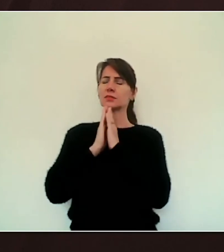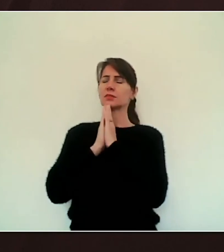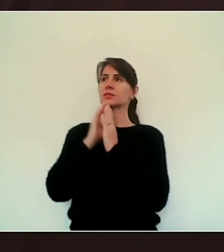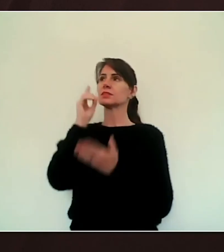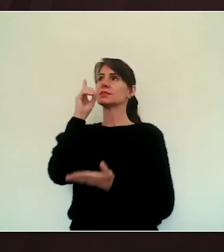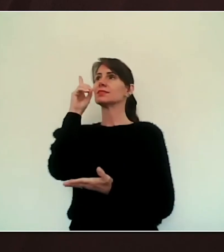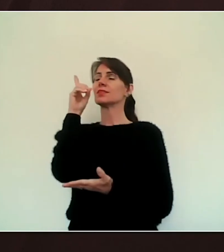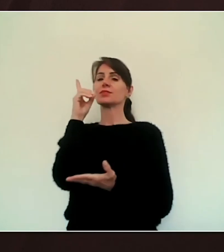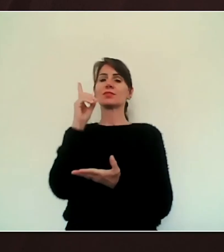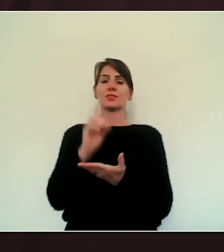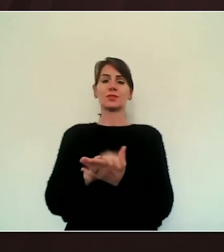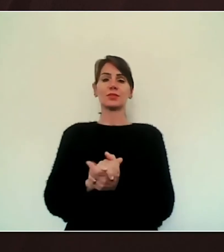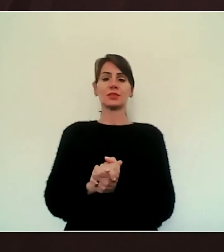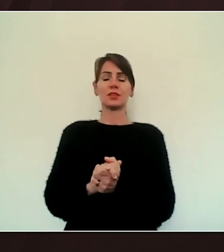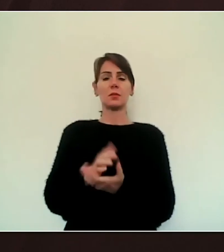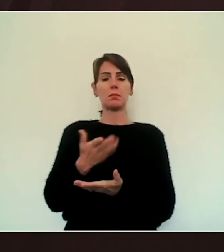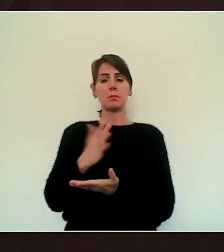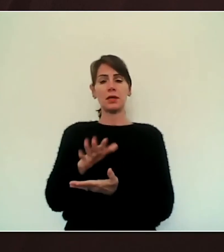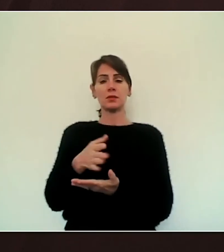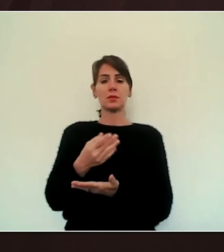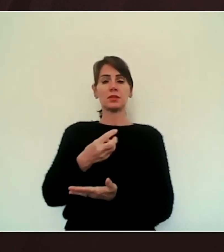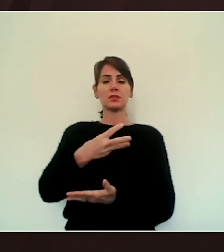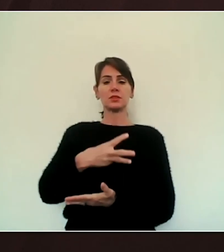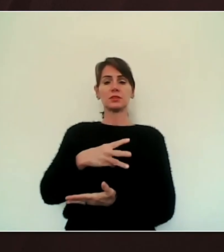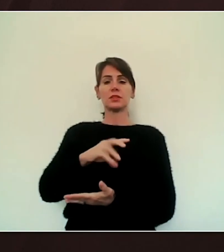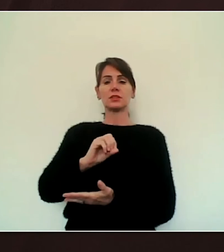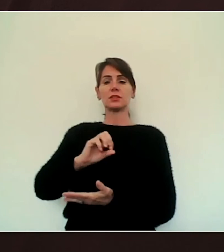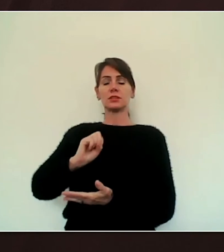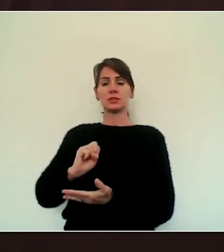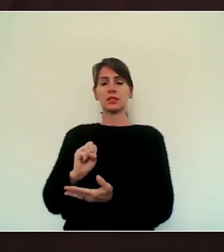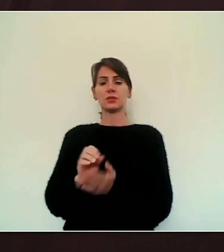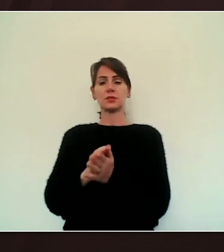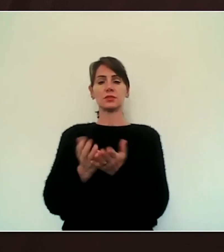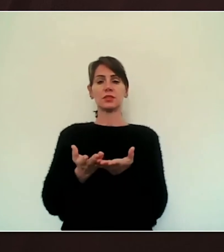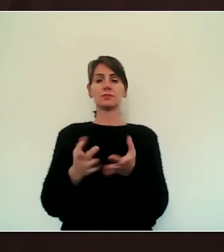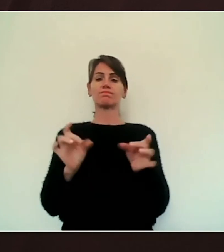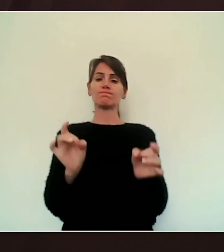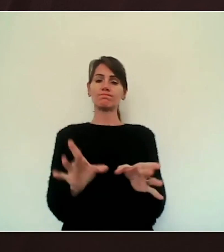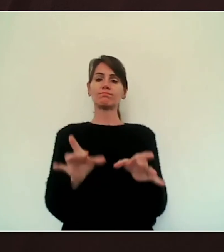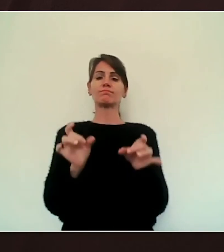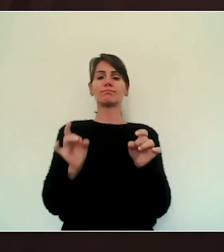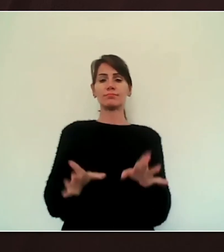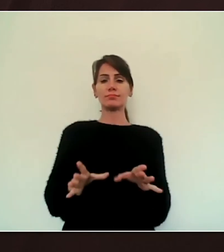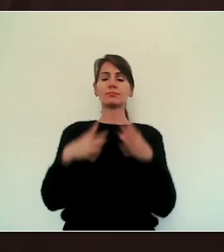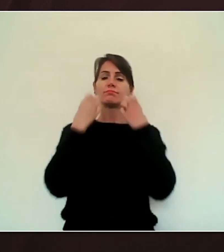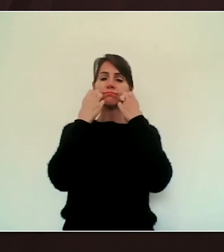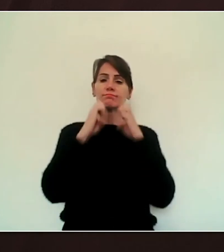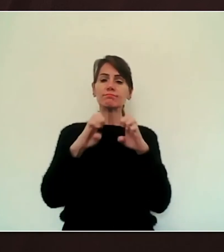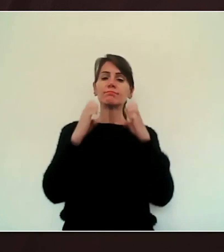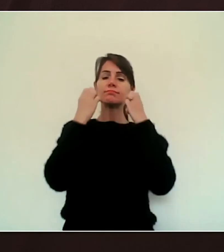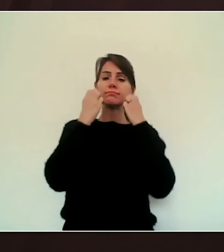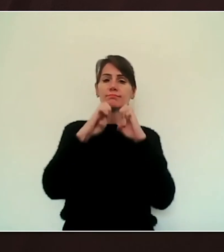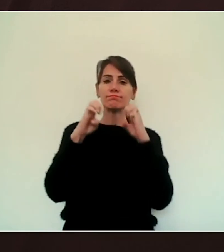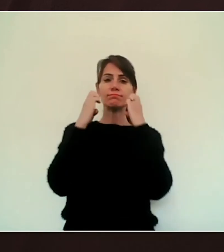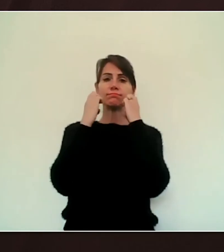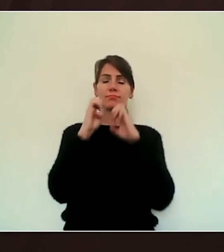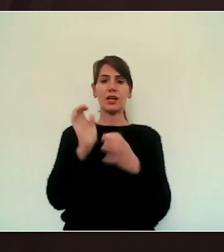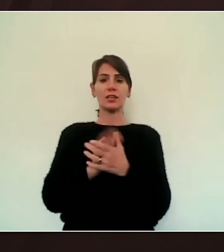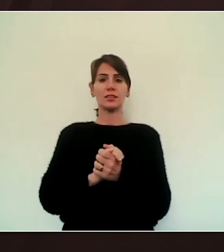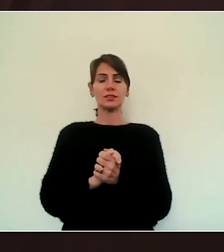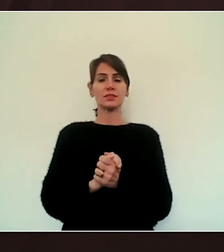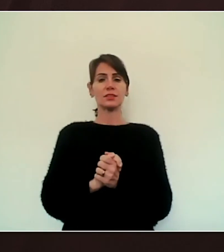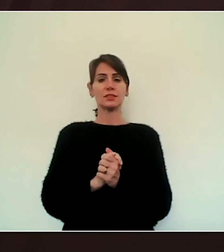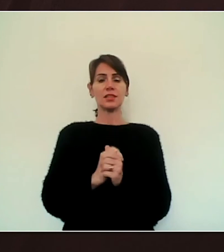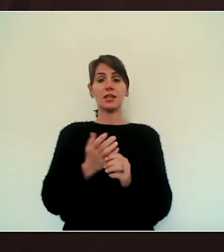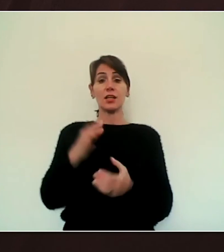temos 300 comportores que estão fazendo todos os dias um trabalho fenomenal. O Espírito